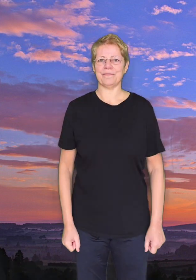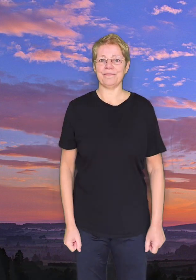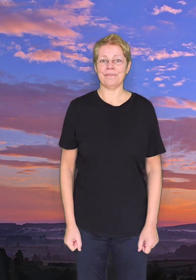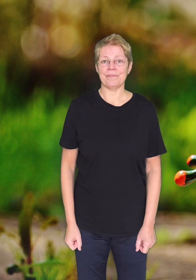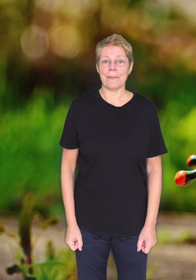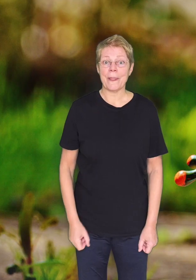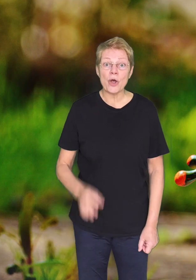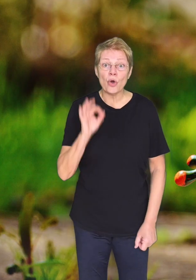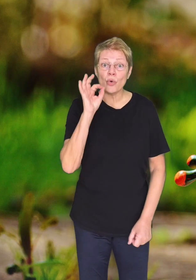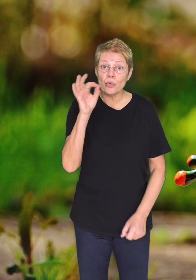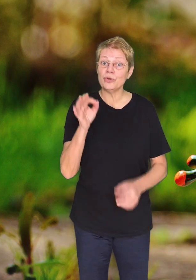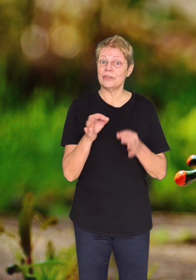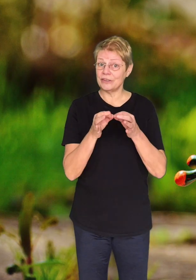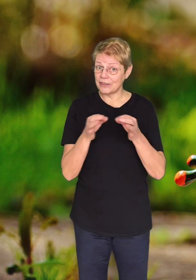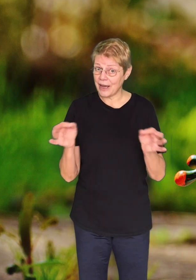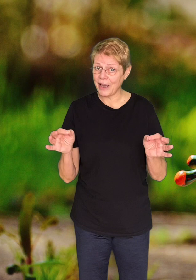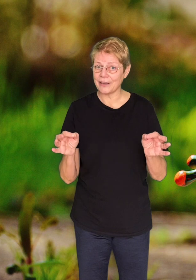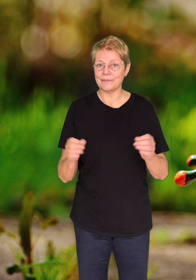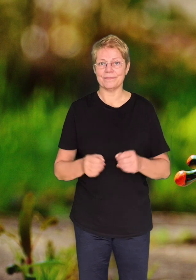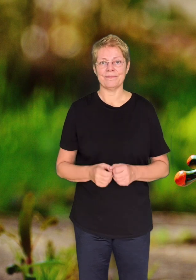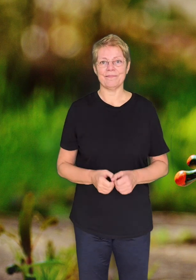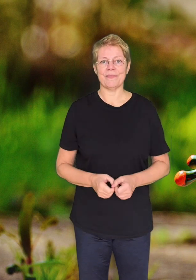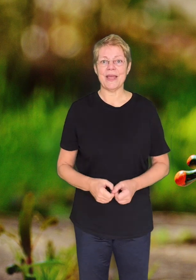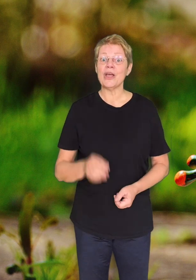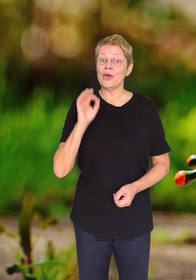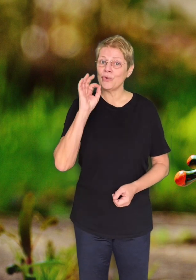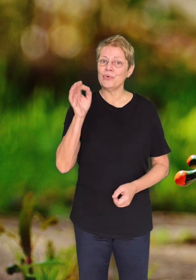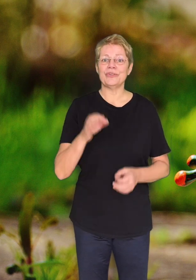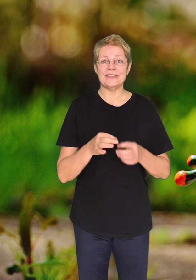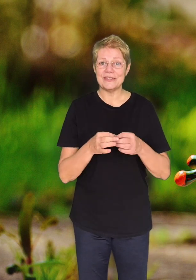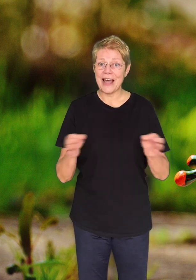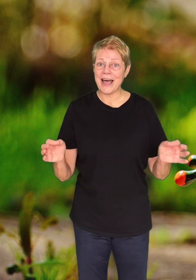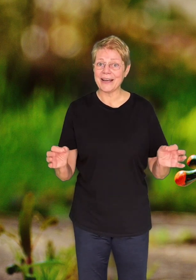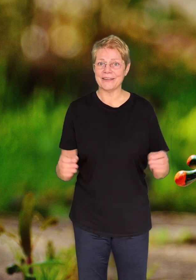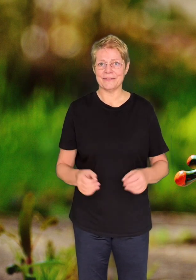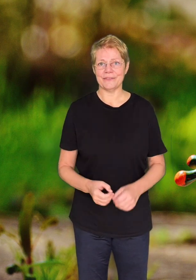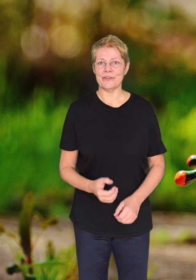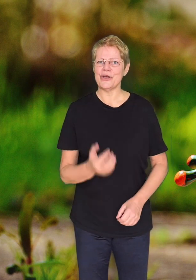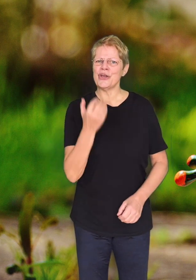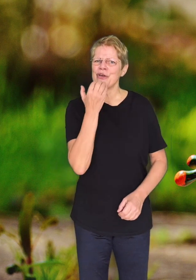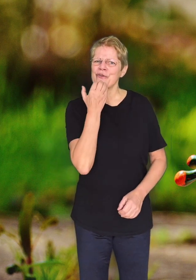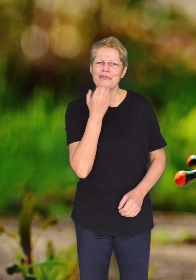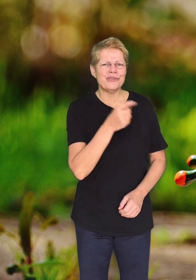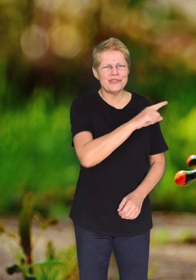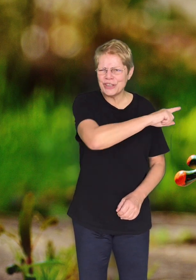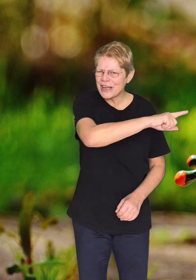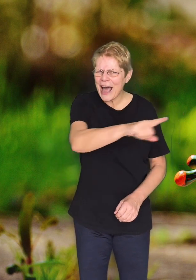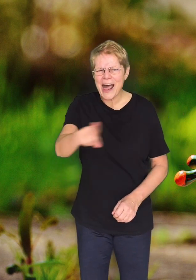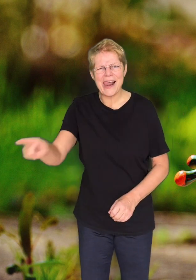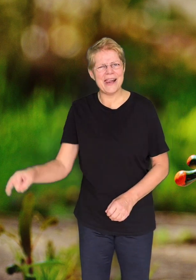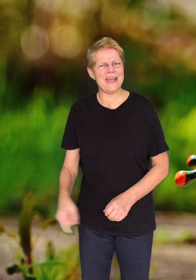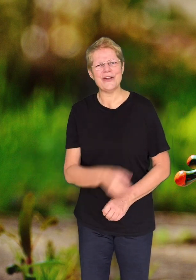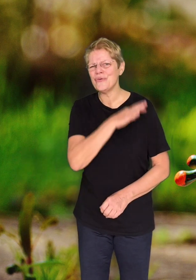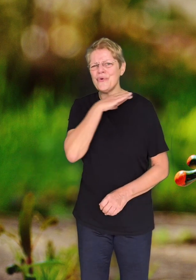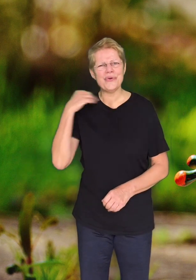sein guten Tag guten Tag wünsche allen und